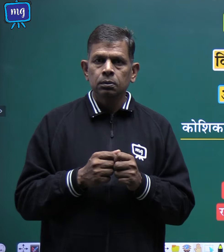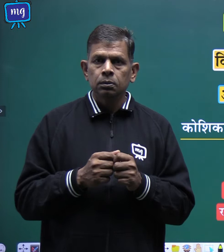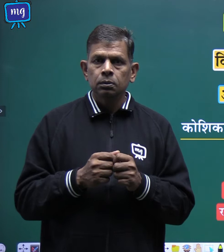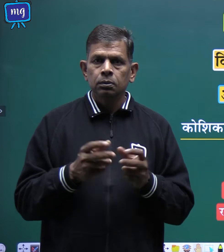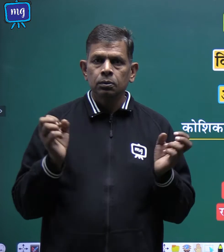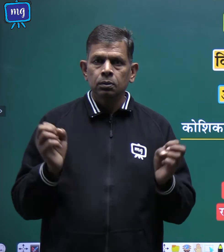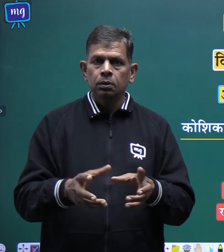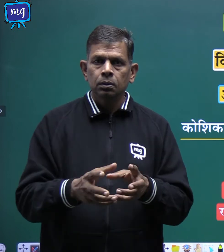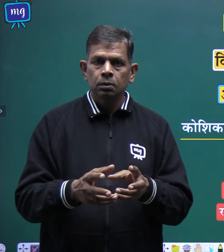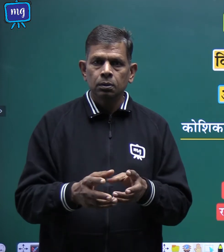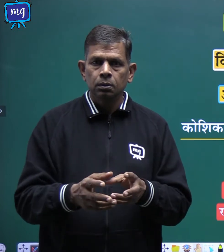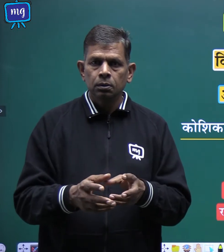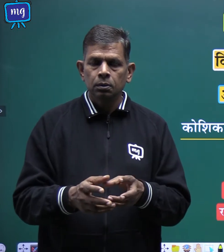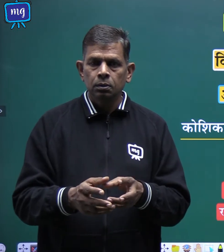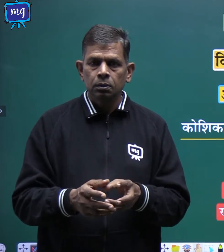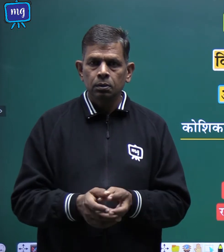शुरू करें।